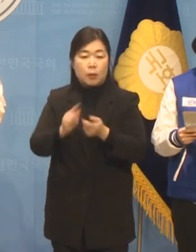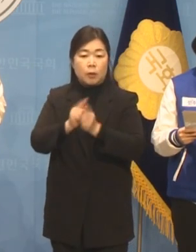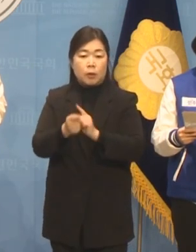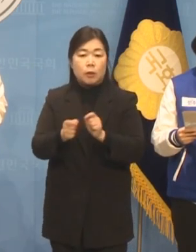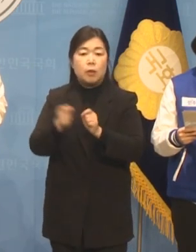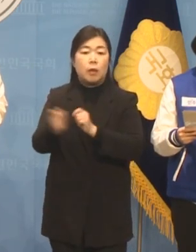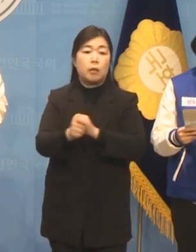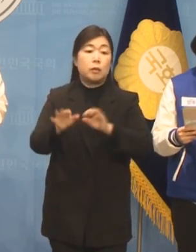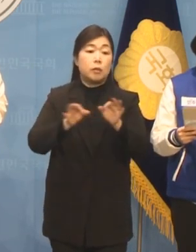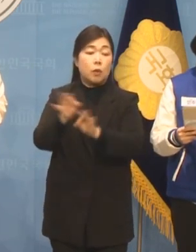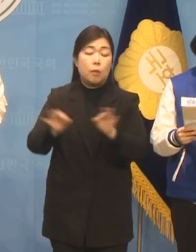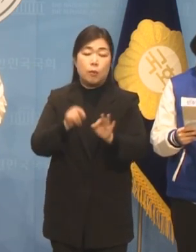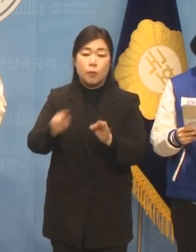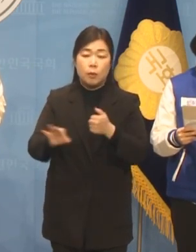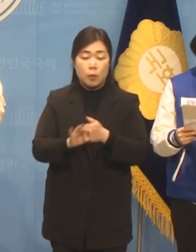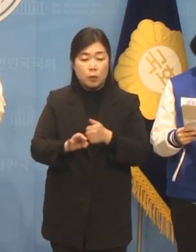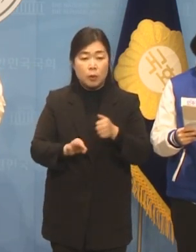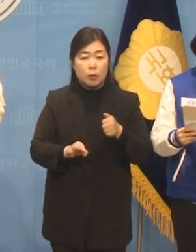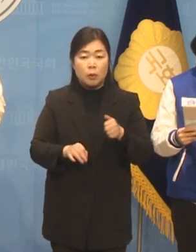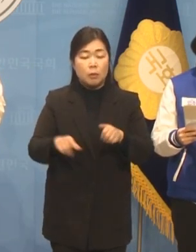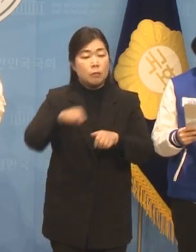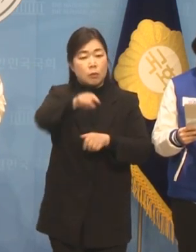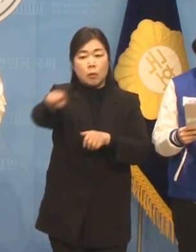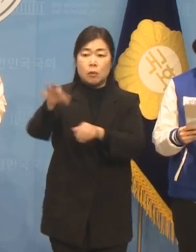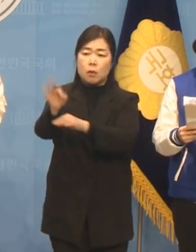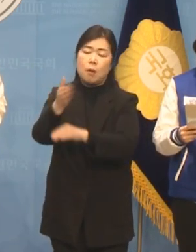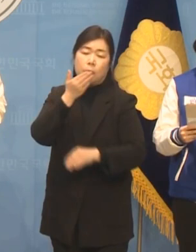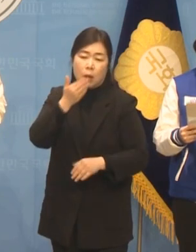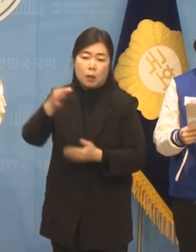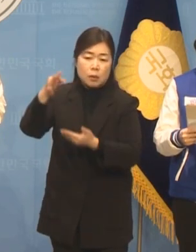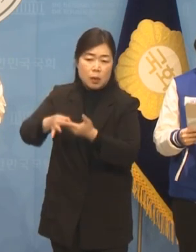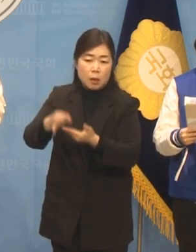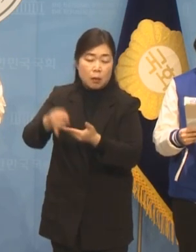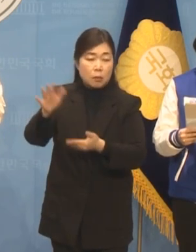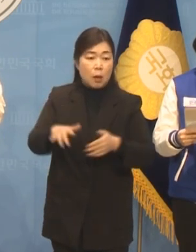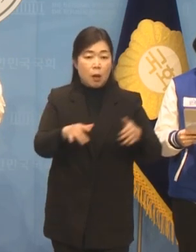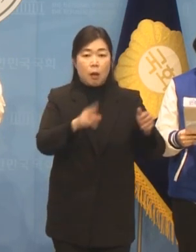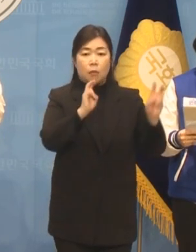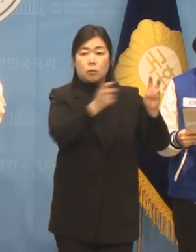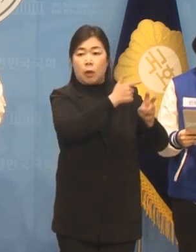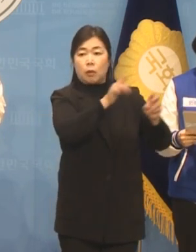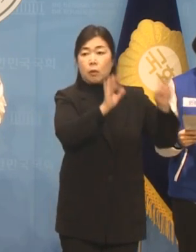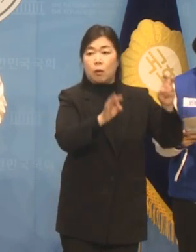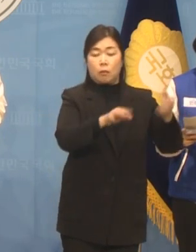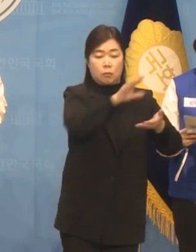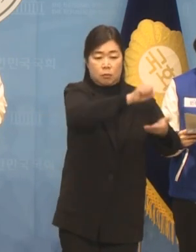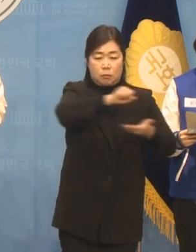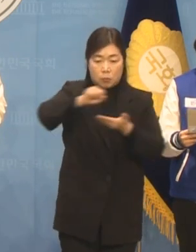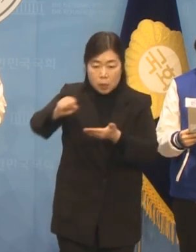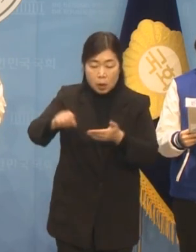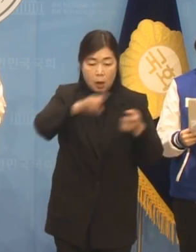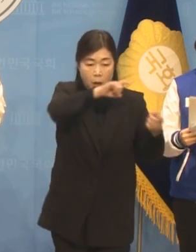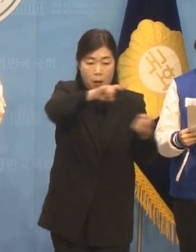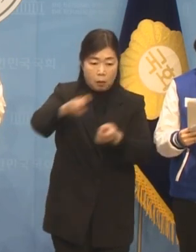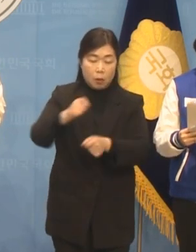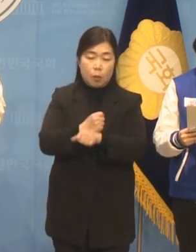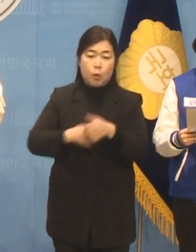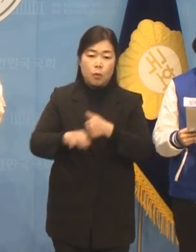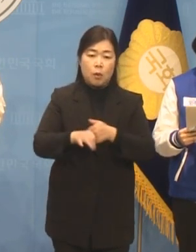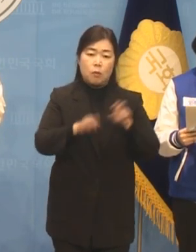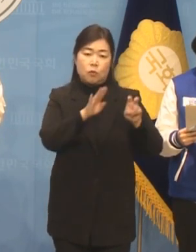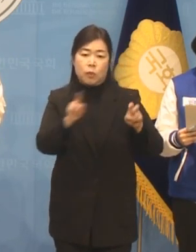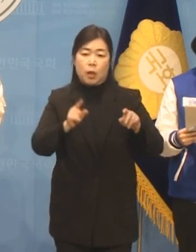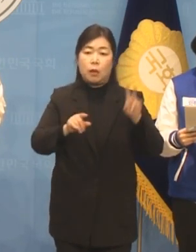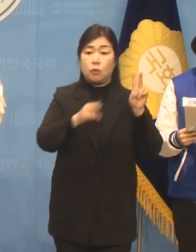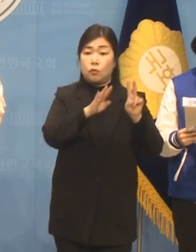위해서 시중에서 얼마든지 살 수 있는 것들을 시중 가격의 2배, 3배의 높은 가격으로 사도록 강요하는 그런